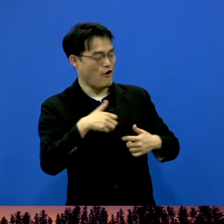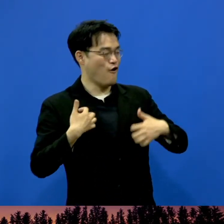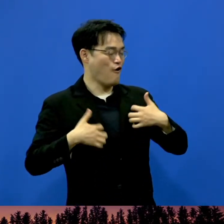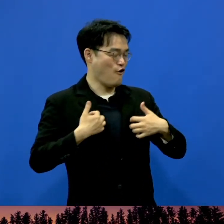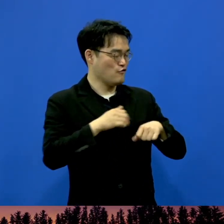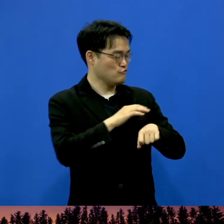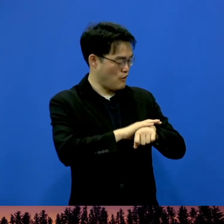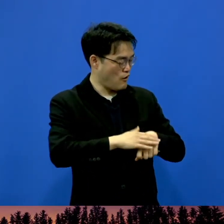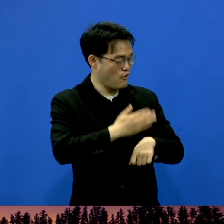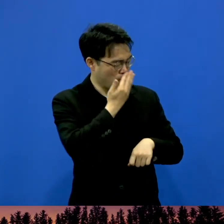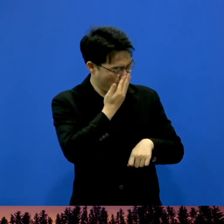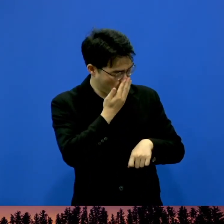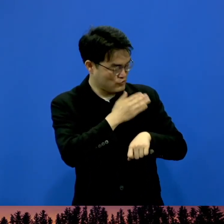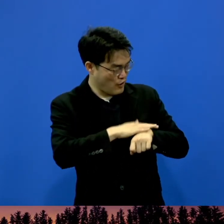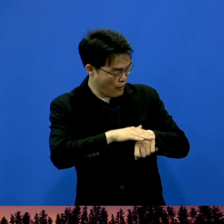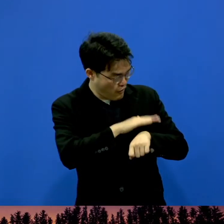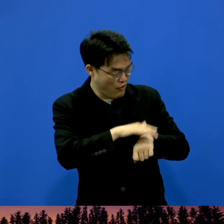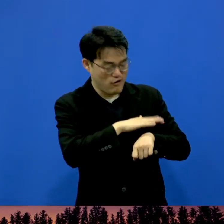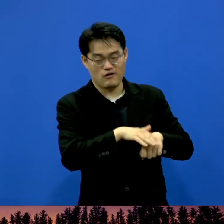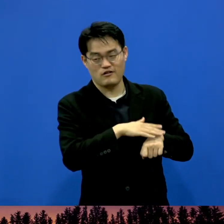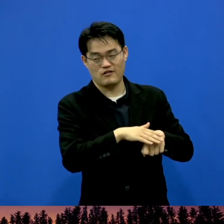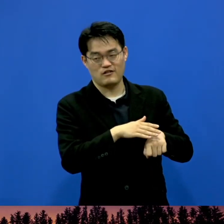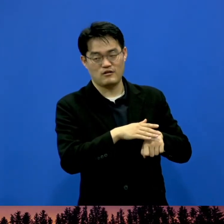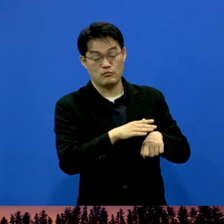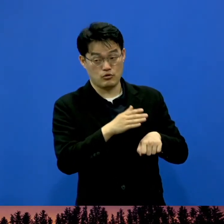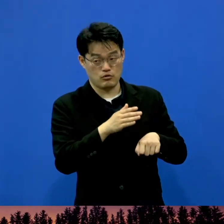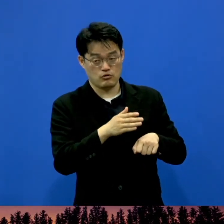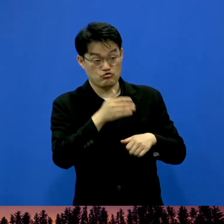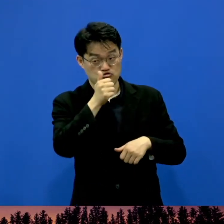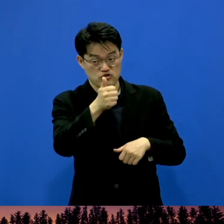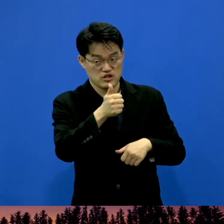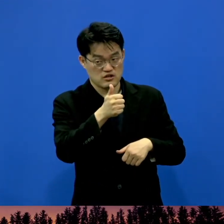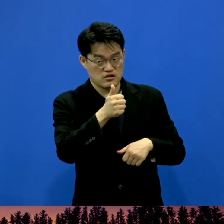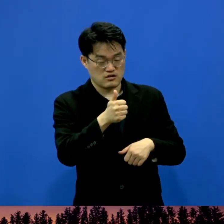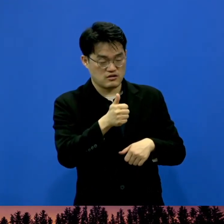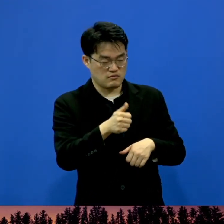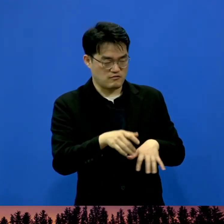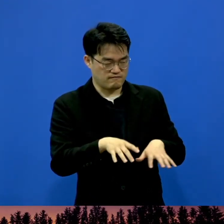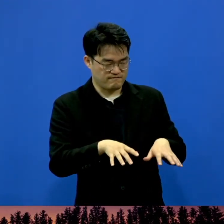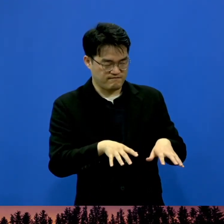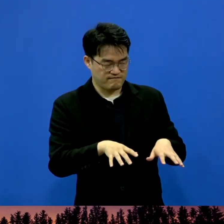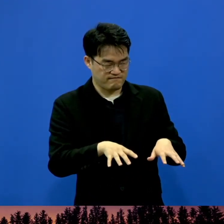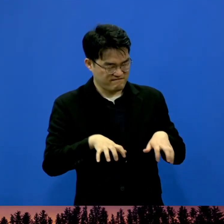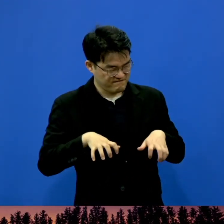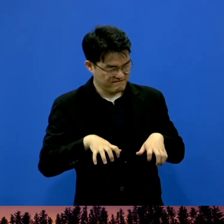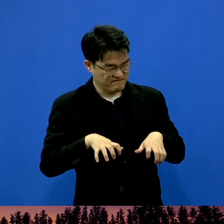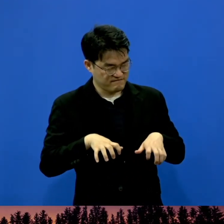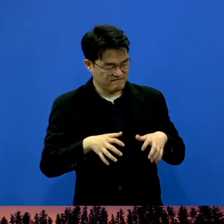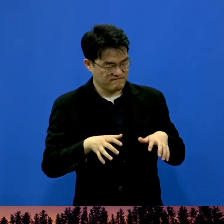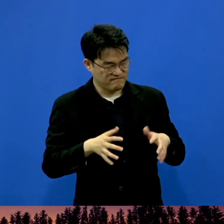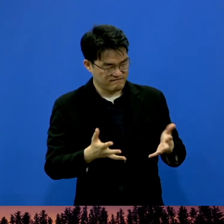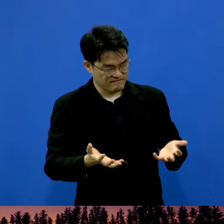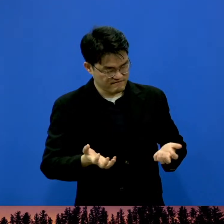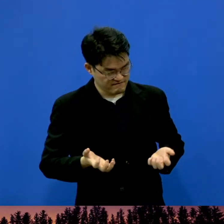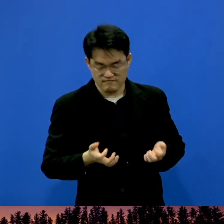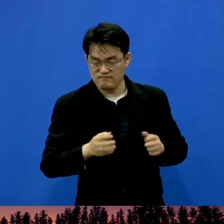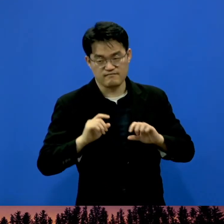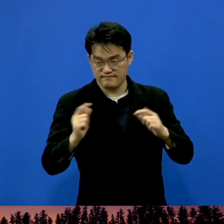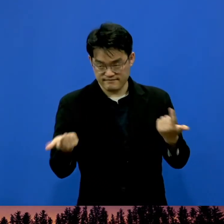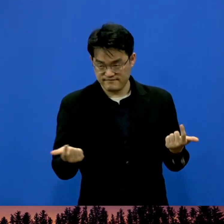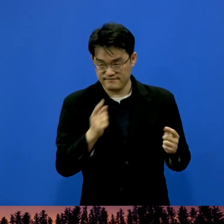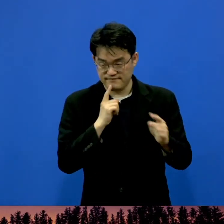결코 인색한 분이 아니라는 거죠. 그리고 29절이 사실 이 비유의 핵심이잖아요. 물은 있는 자는